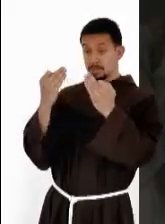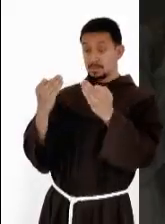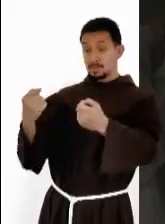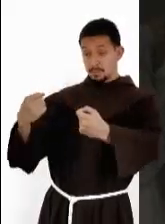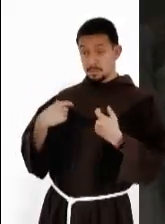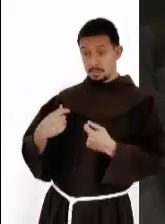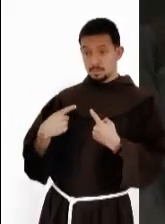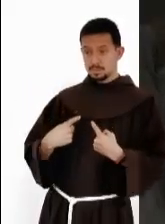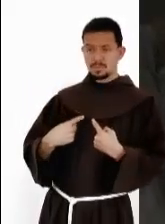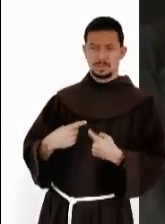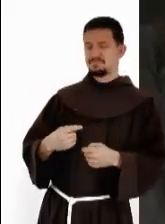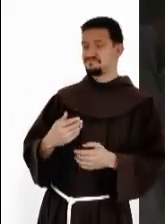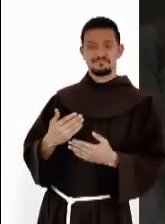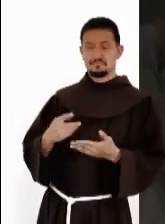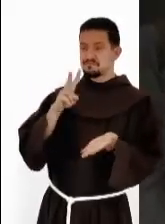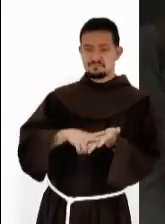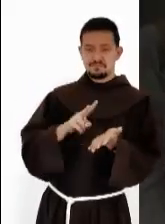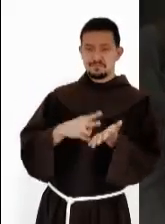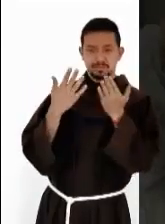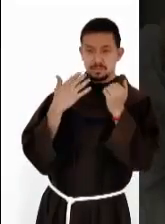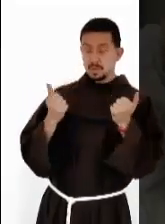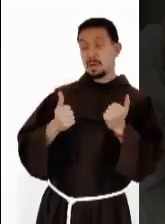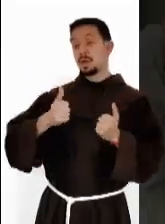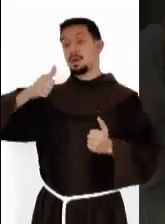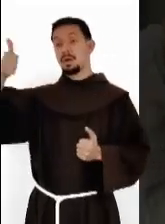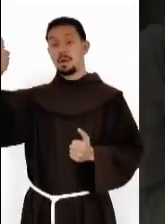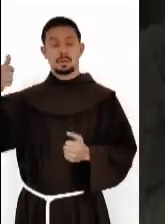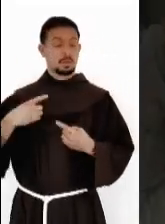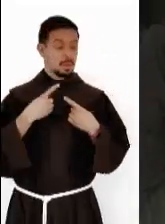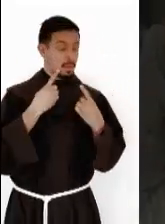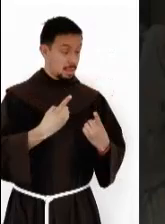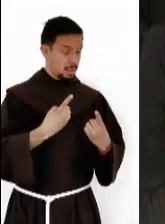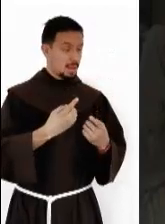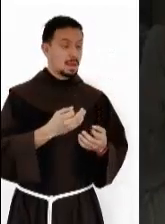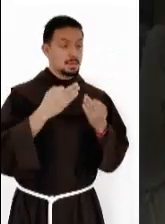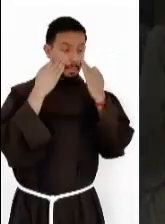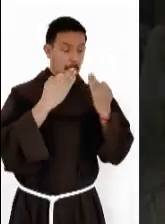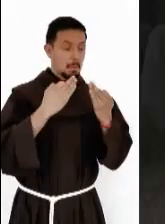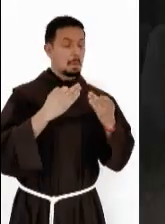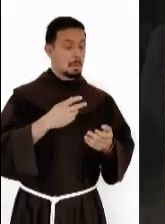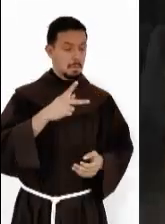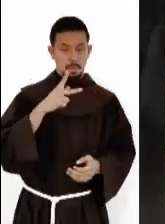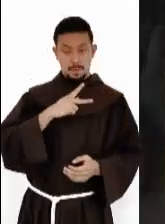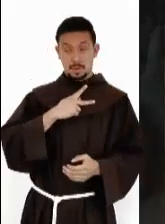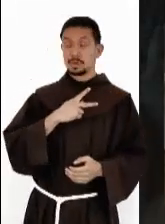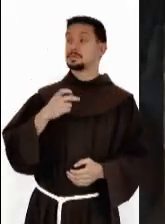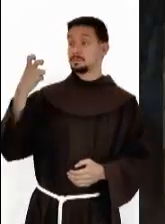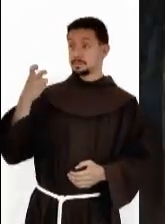no tendría valor. Otro es el que da testimonio de mí, y yo bien sé que ese testimonio que da de mí es